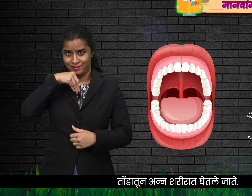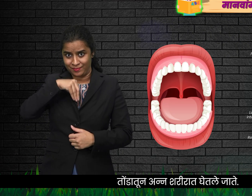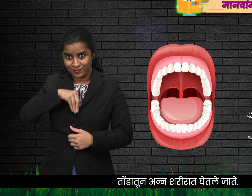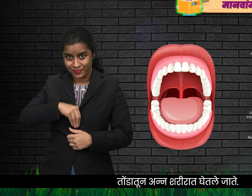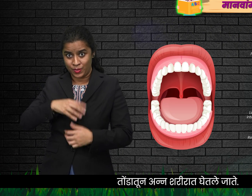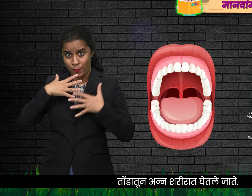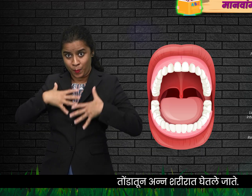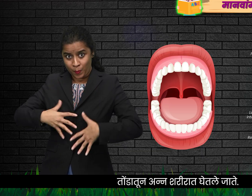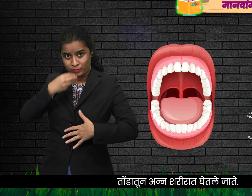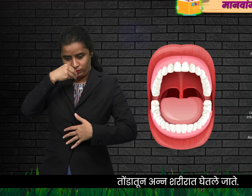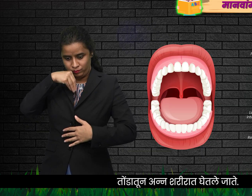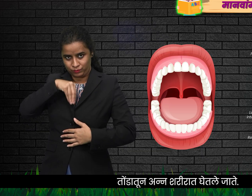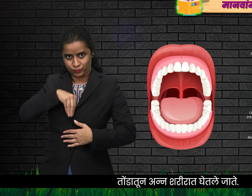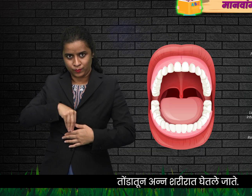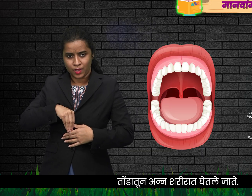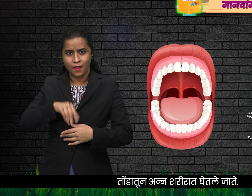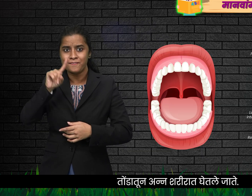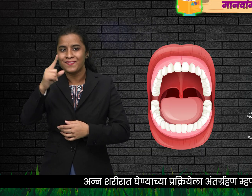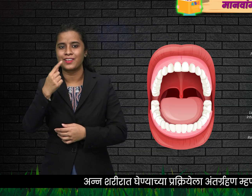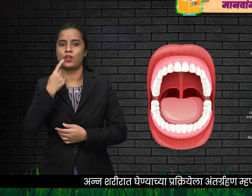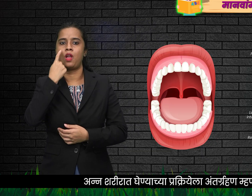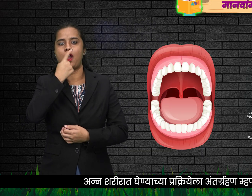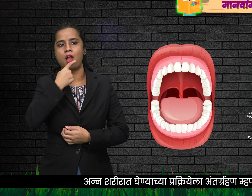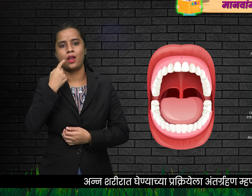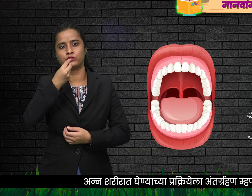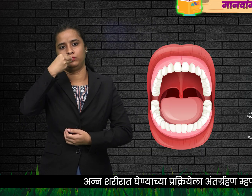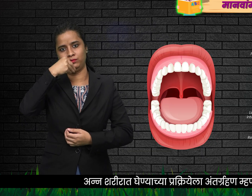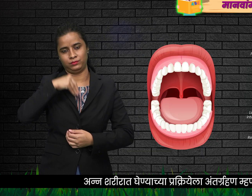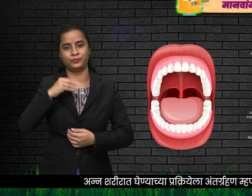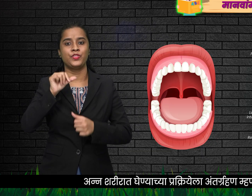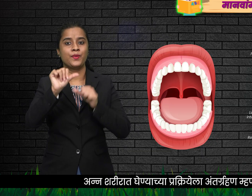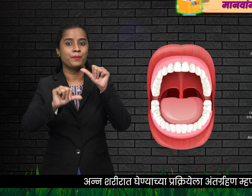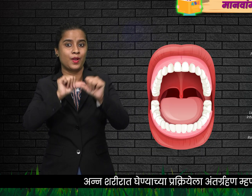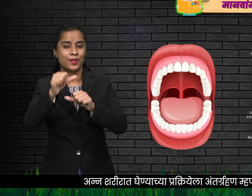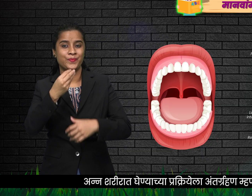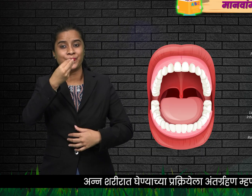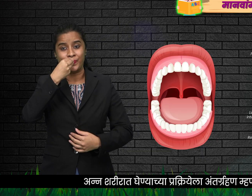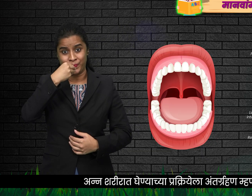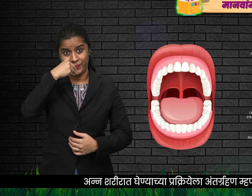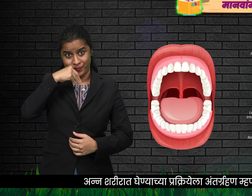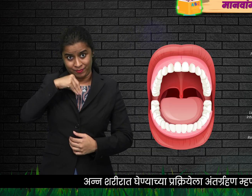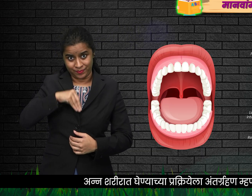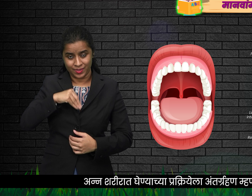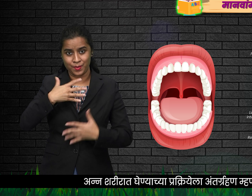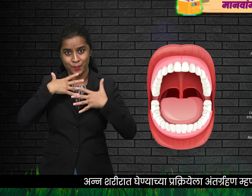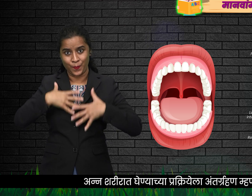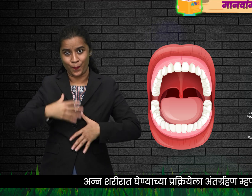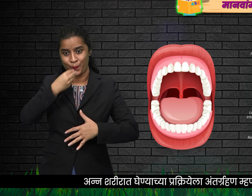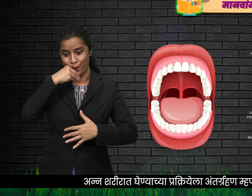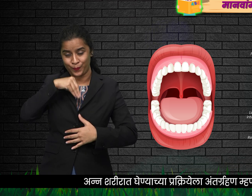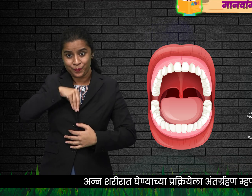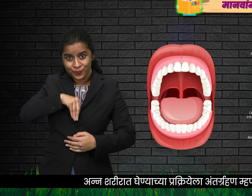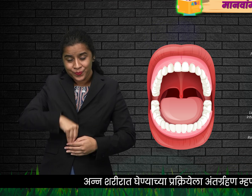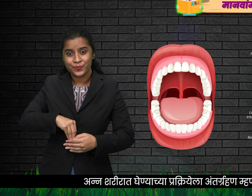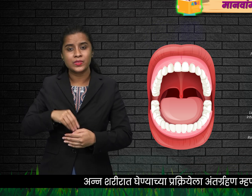तोंडातून अन्न शरीरात घेतले जाते. अन्न शरीरात घेण्याचे प्रक्रियेला अंतर्ग्रहण असं